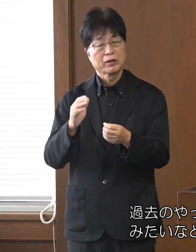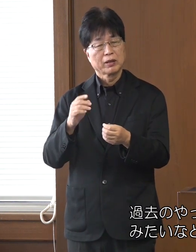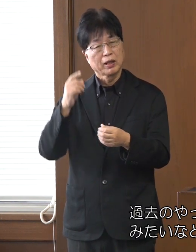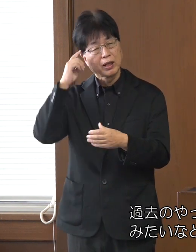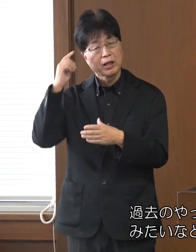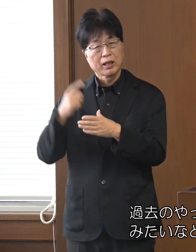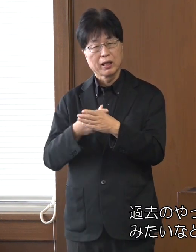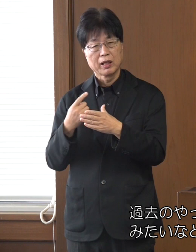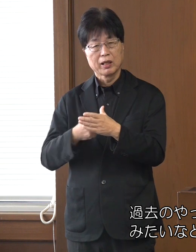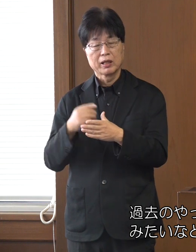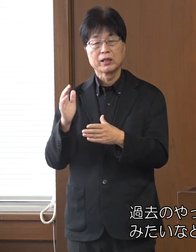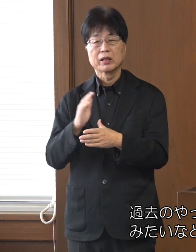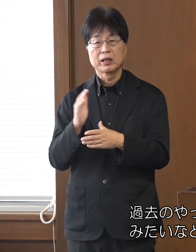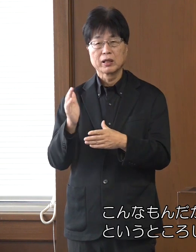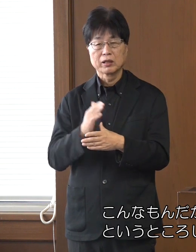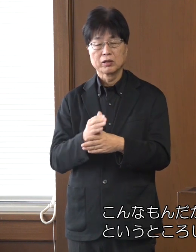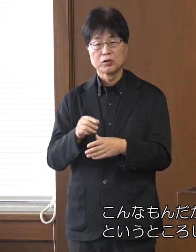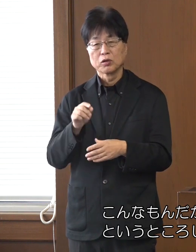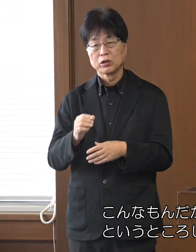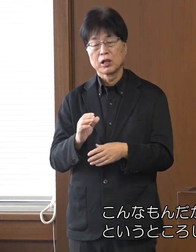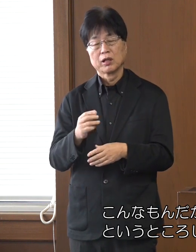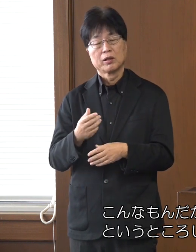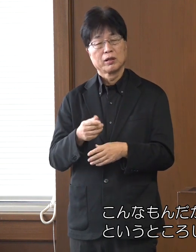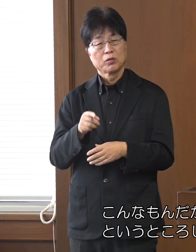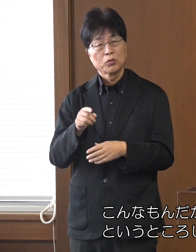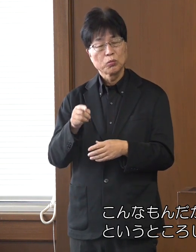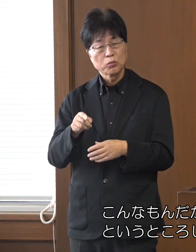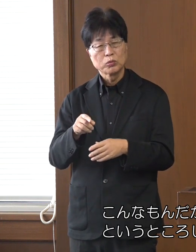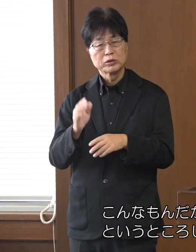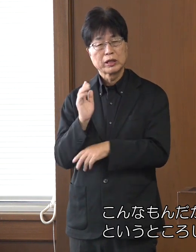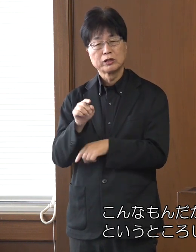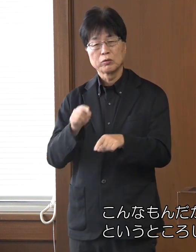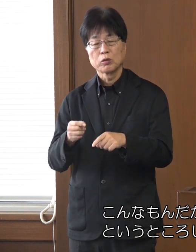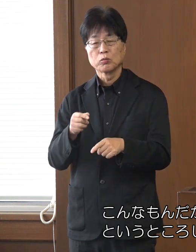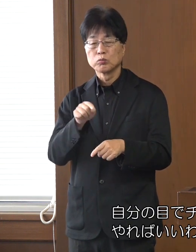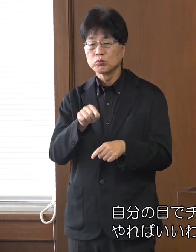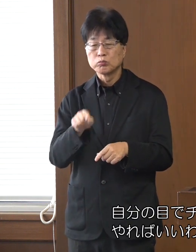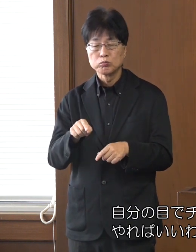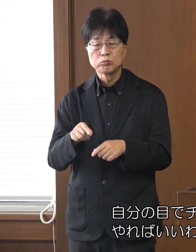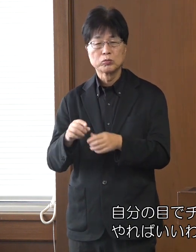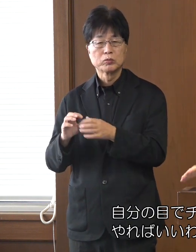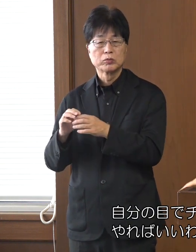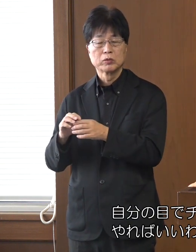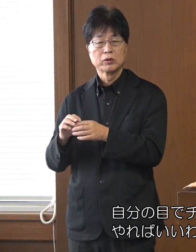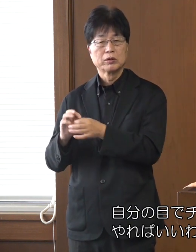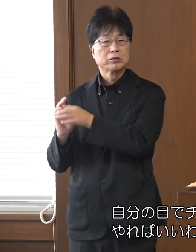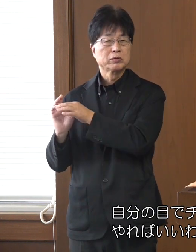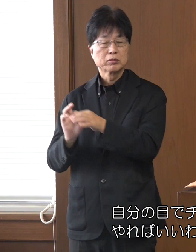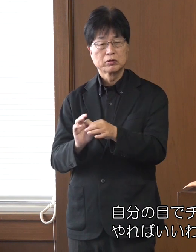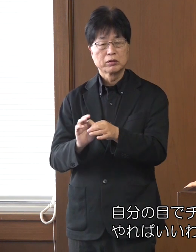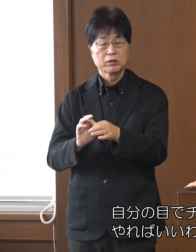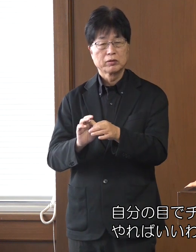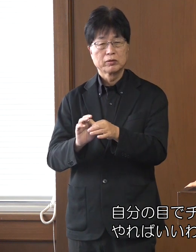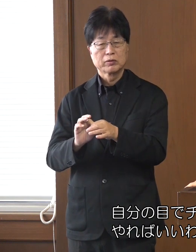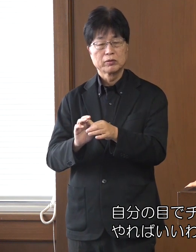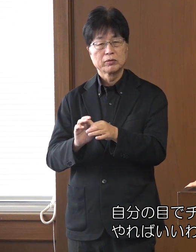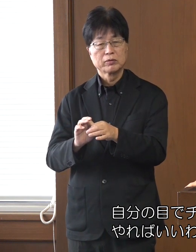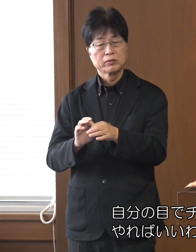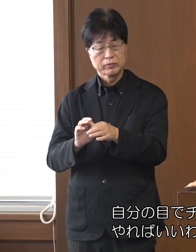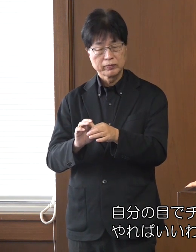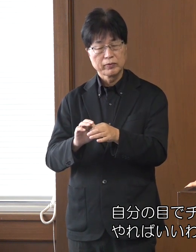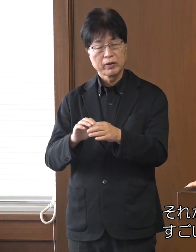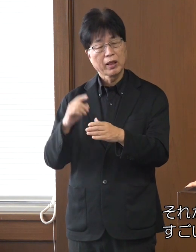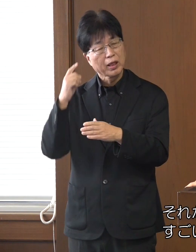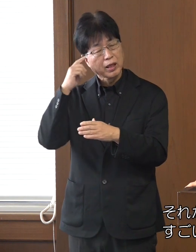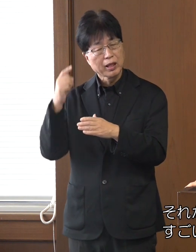ってる問題症候群みたいなところでこんなもんだから、政治はこんなもんだからっていうところじゃなくて、自分の目でチェックをするってことをやればいいわけだけれども